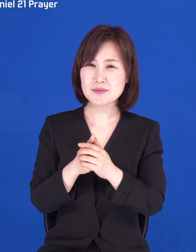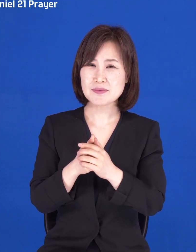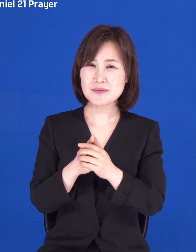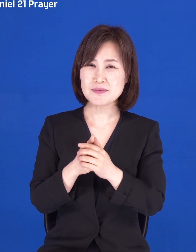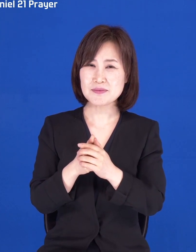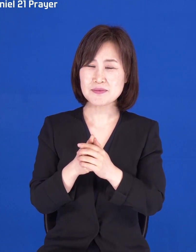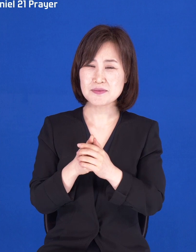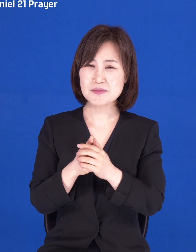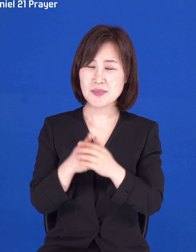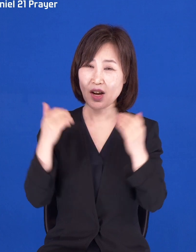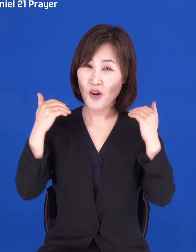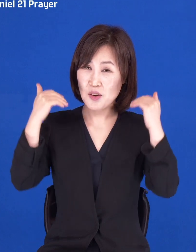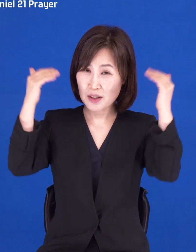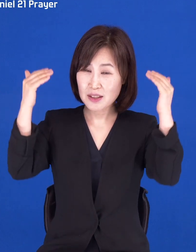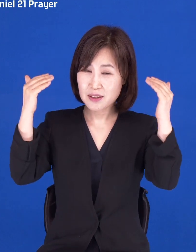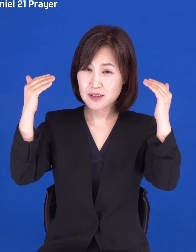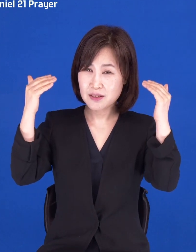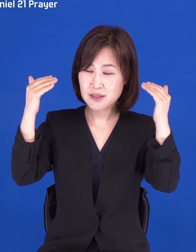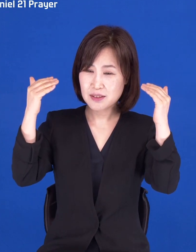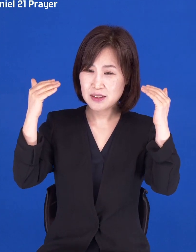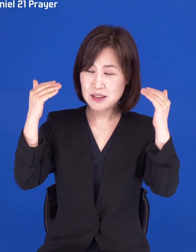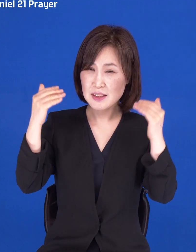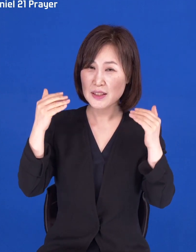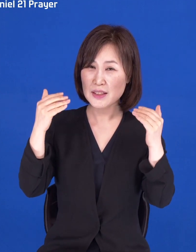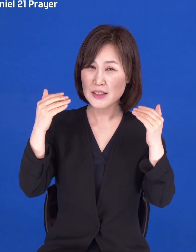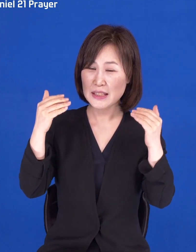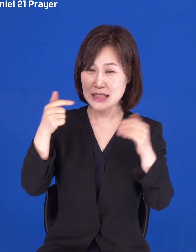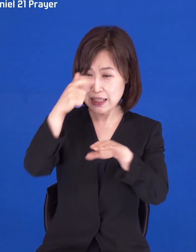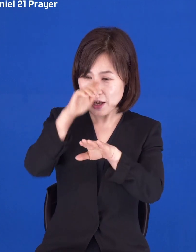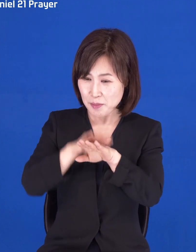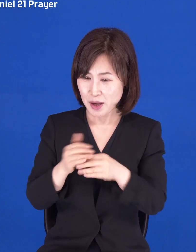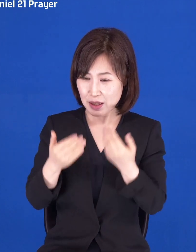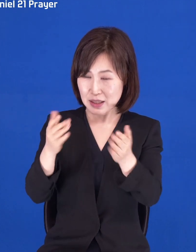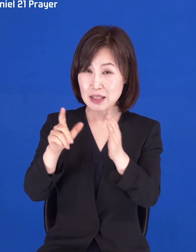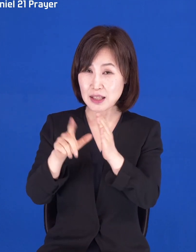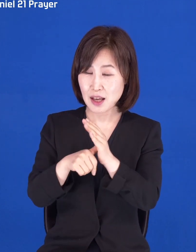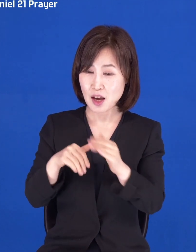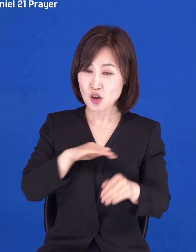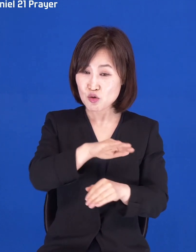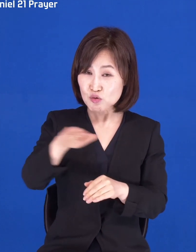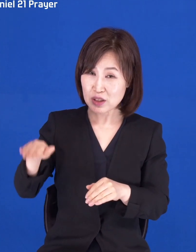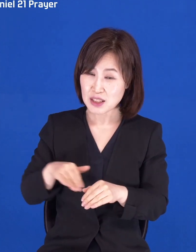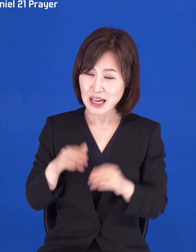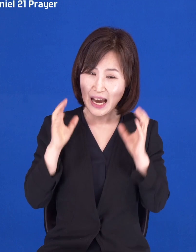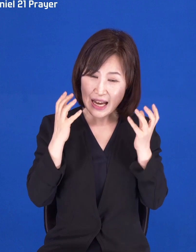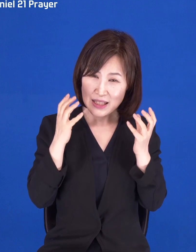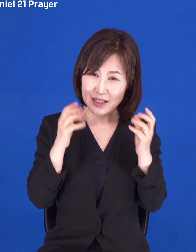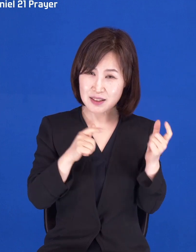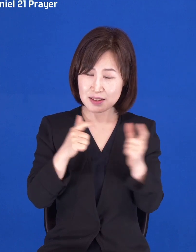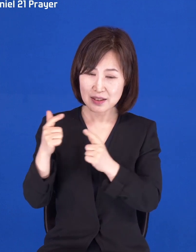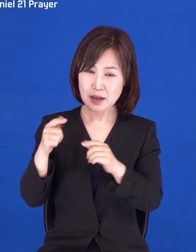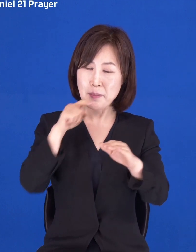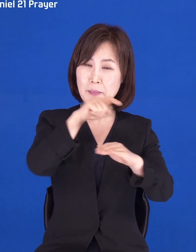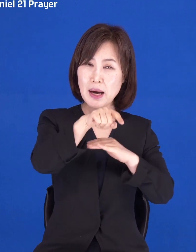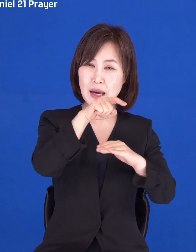그리고 어른들이 예배를 드릴 때 저희들은 밖에 나와 망을 봤어요. 아버지 양보기를